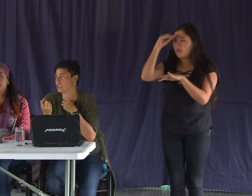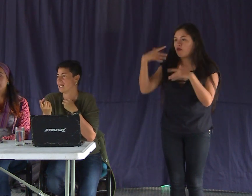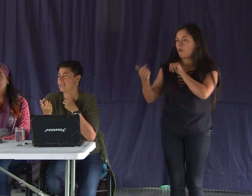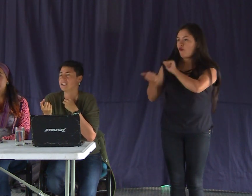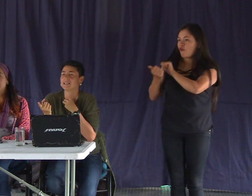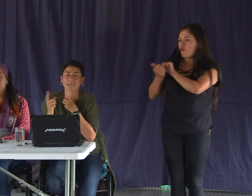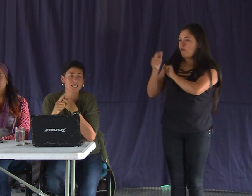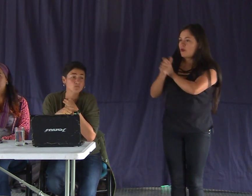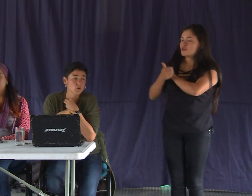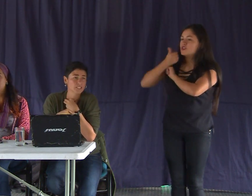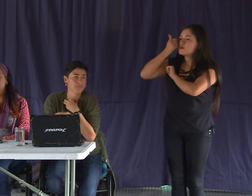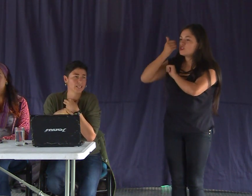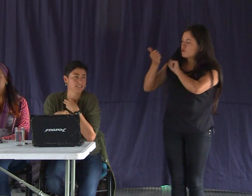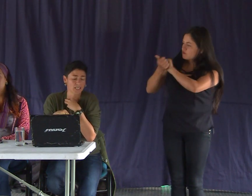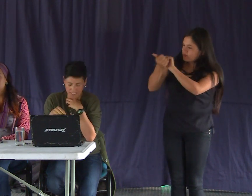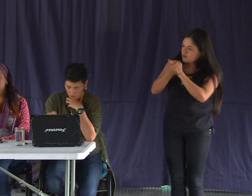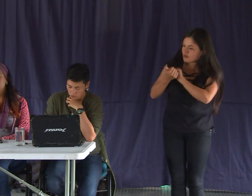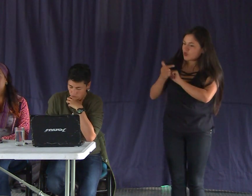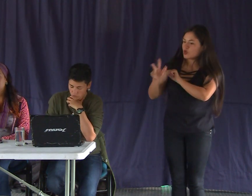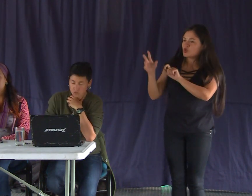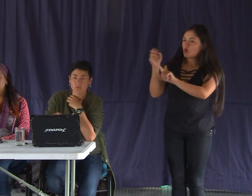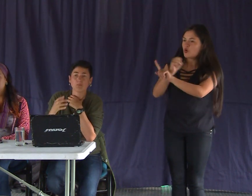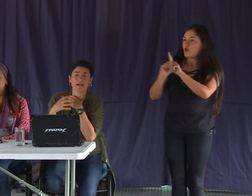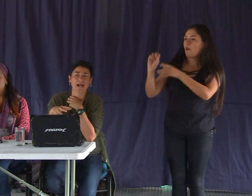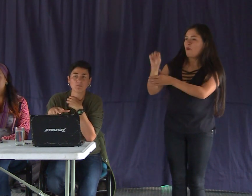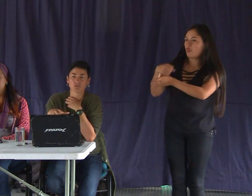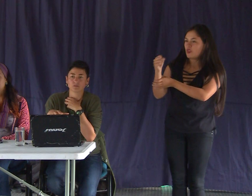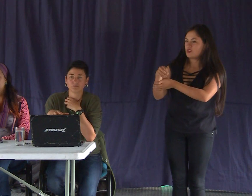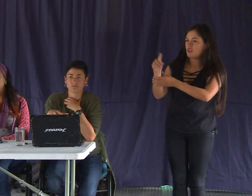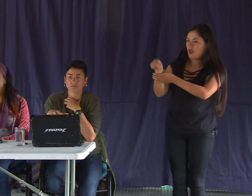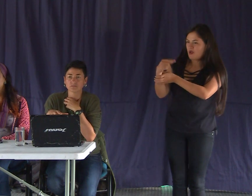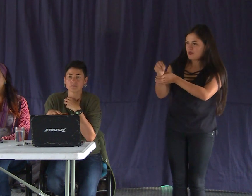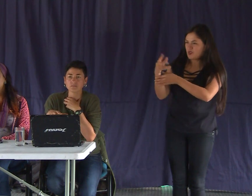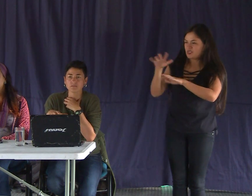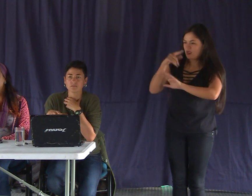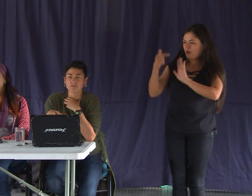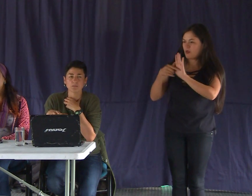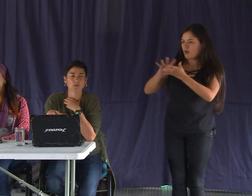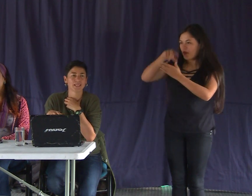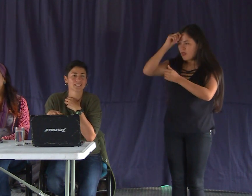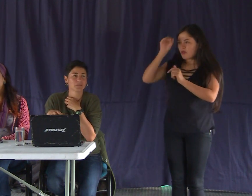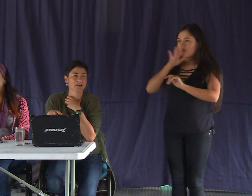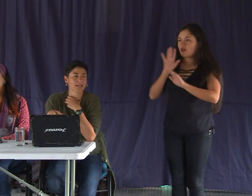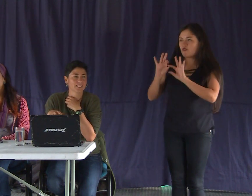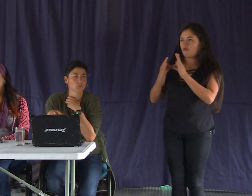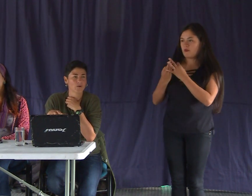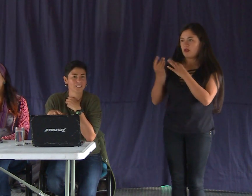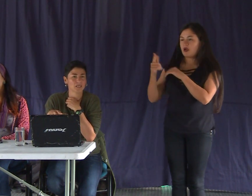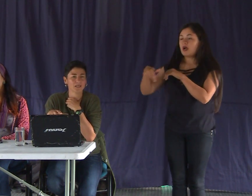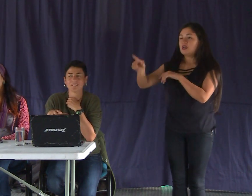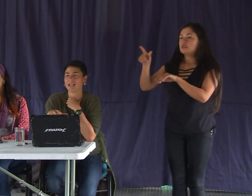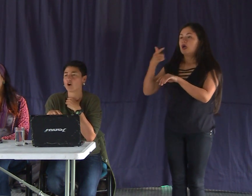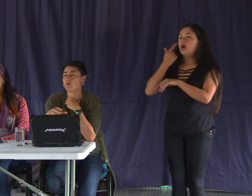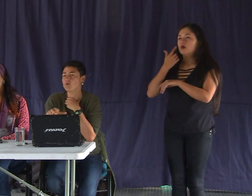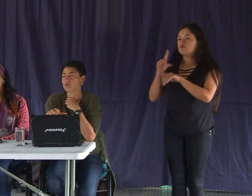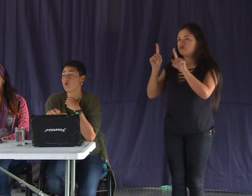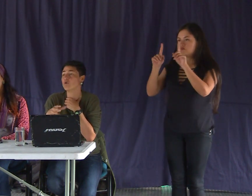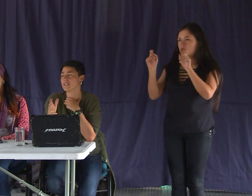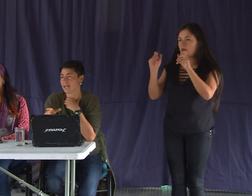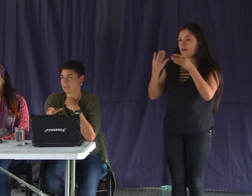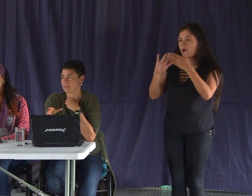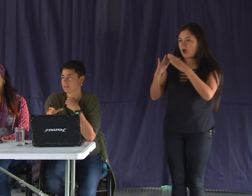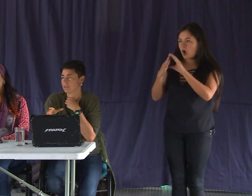parte social, que es muy diferente a la que nosotros manejamos, porque allá se maneja todavía el tema de la